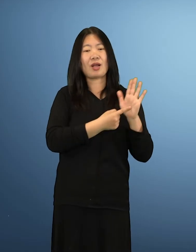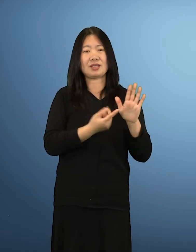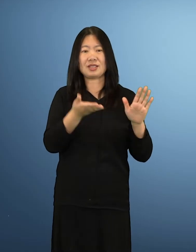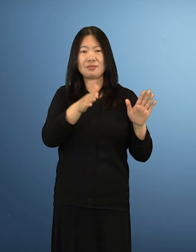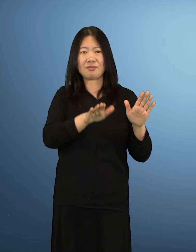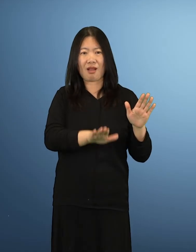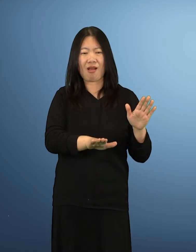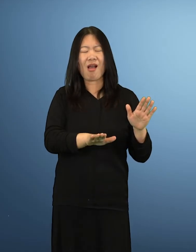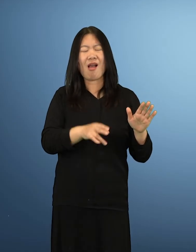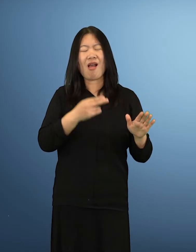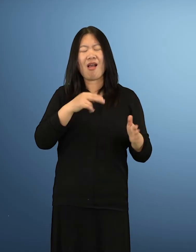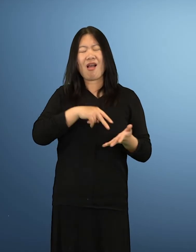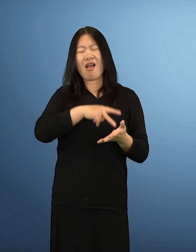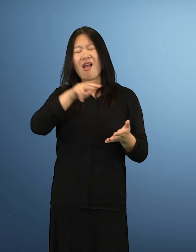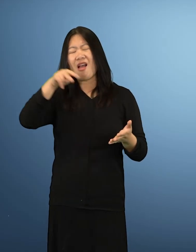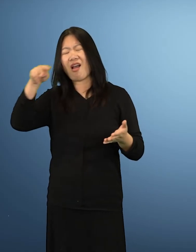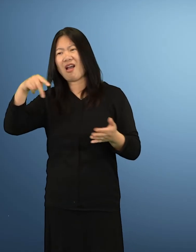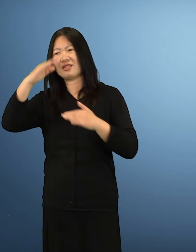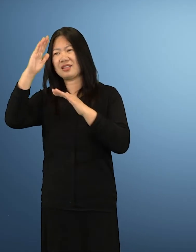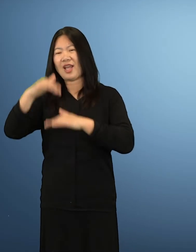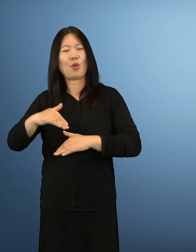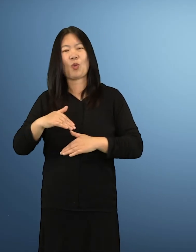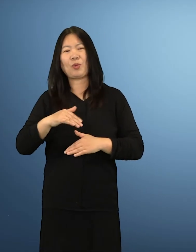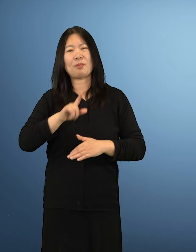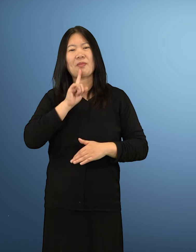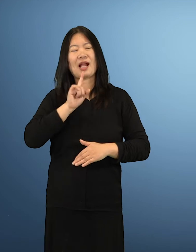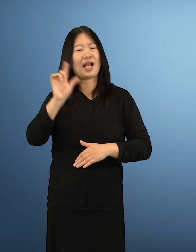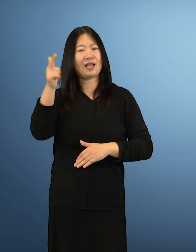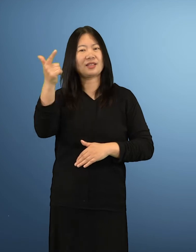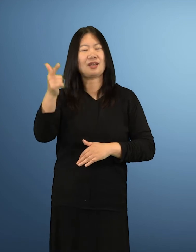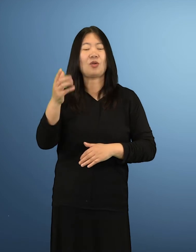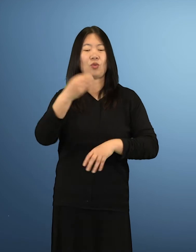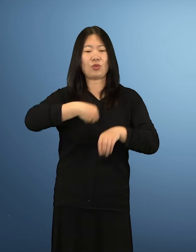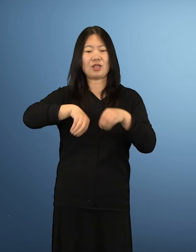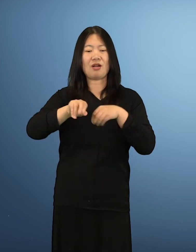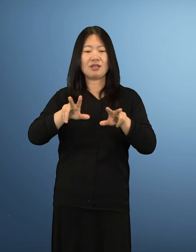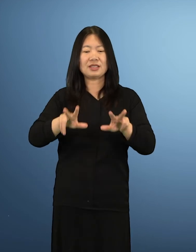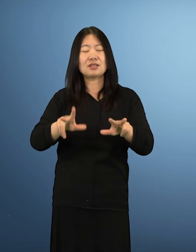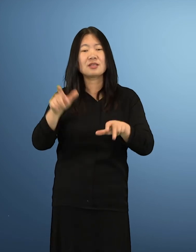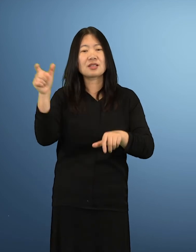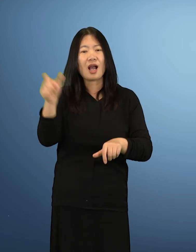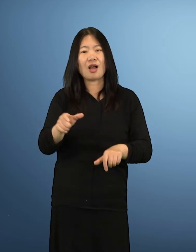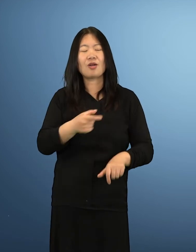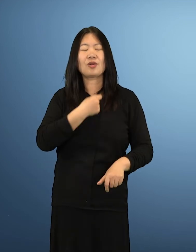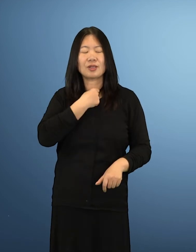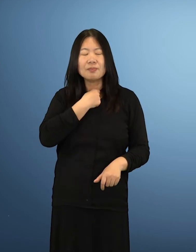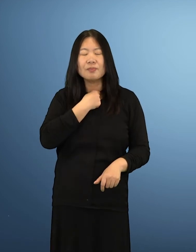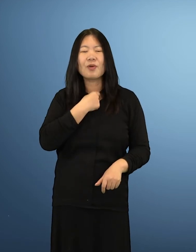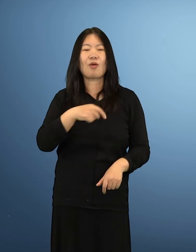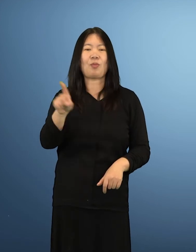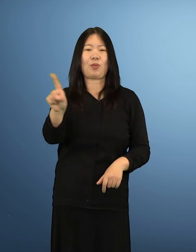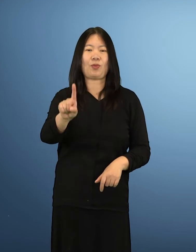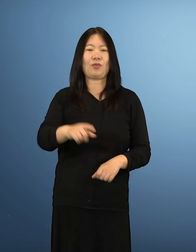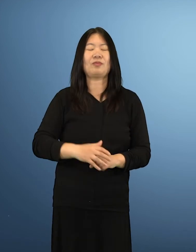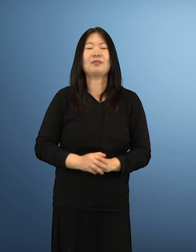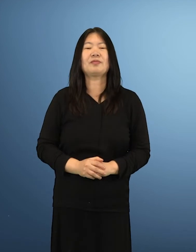이것은 꼭 방탕의 내용을 소개하는 게 아닙니다. 오히려 여기서 강조하는 것은